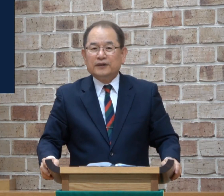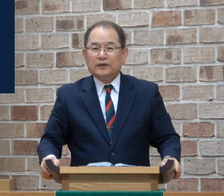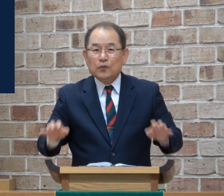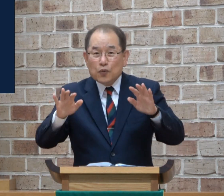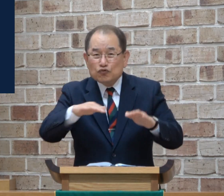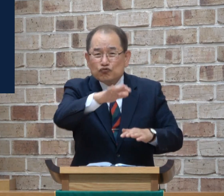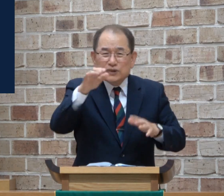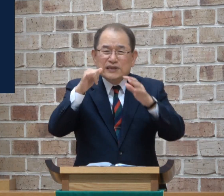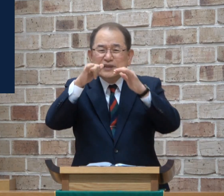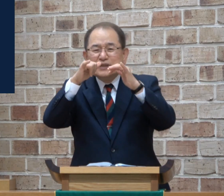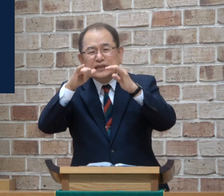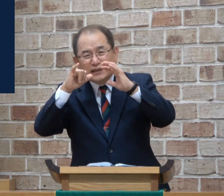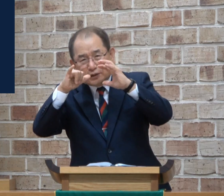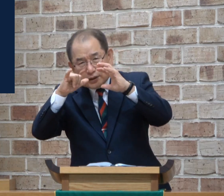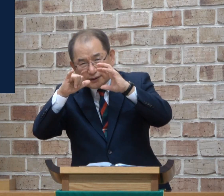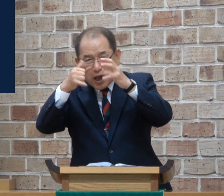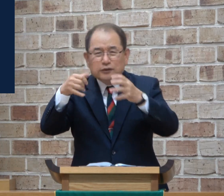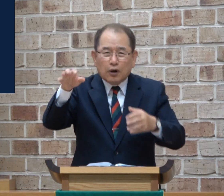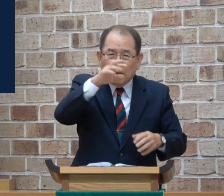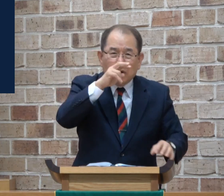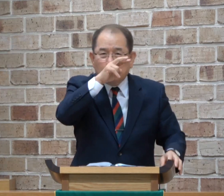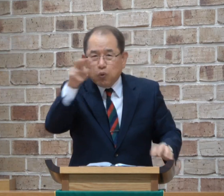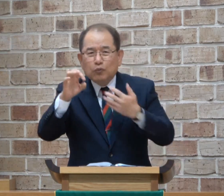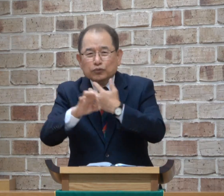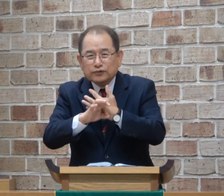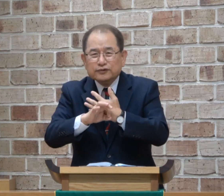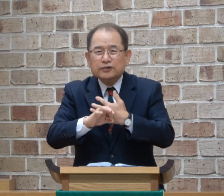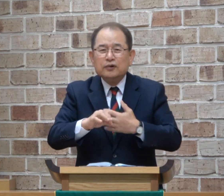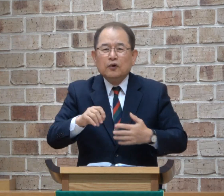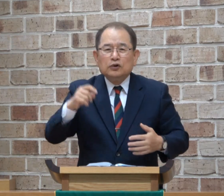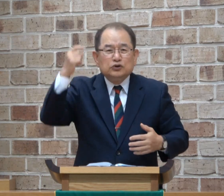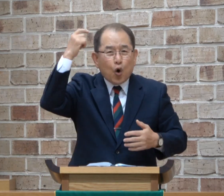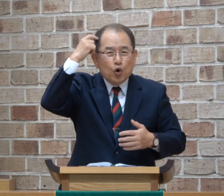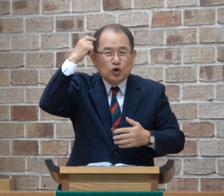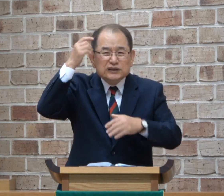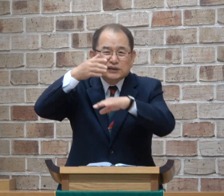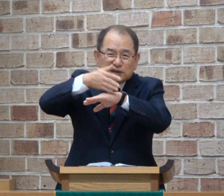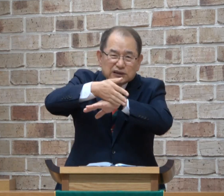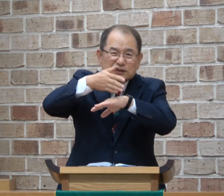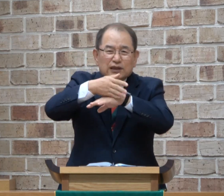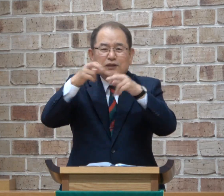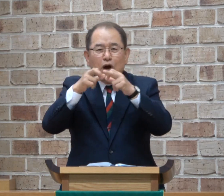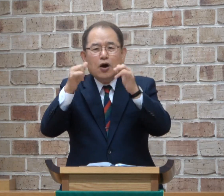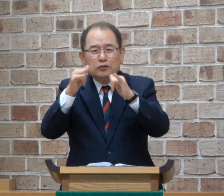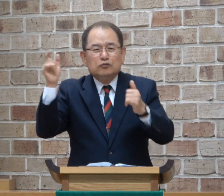세상에 또 우리랑 함께 살고 있는 정신지체 장애인들이 많이 있습니다.